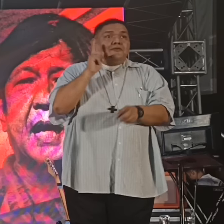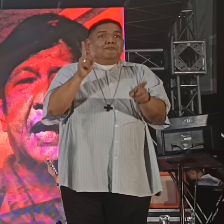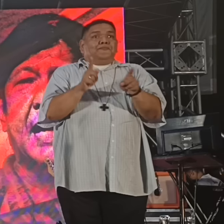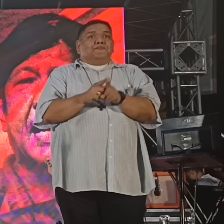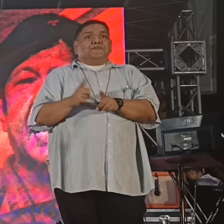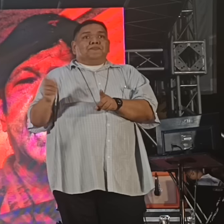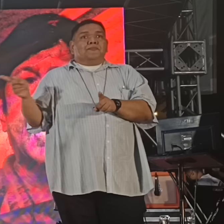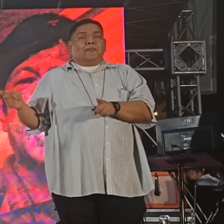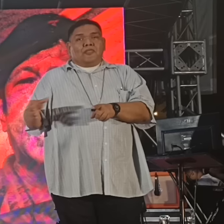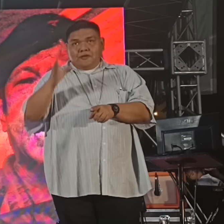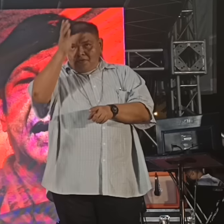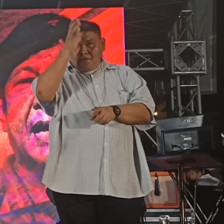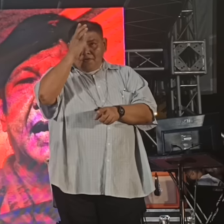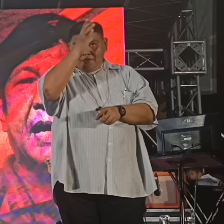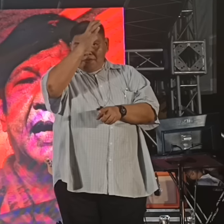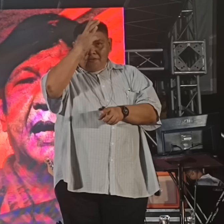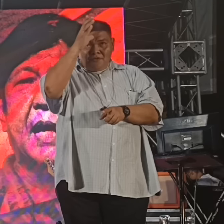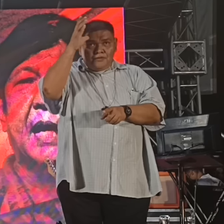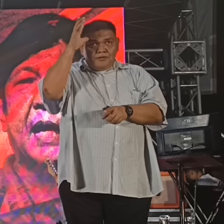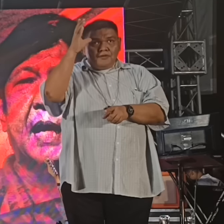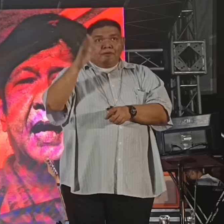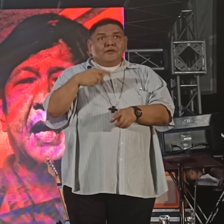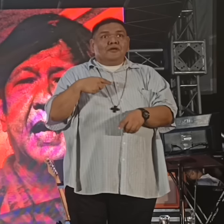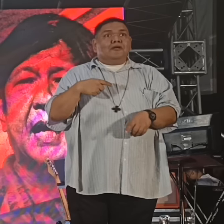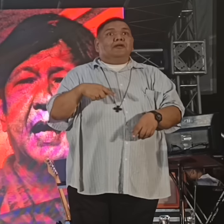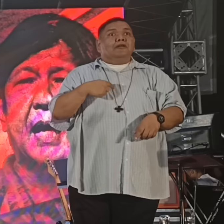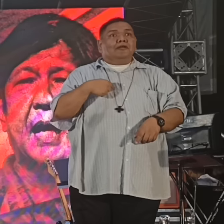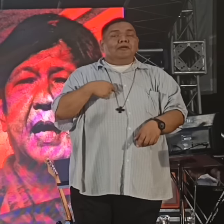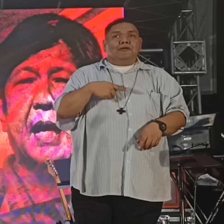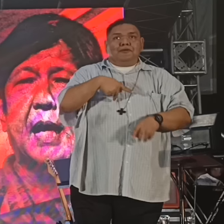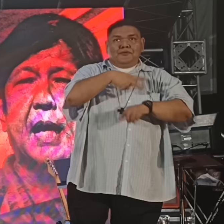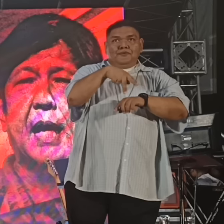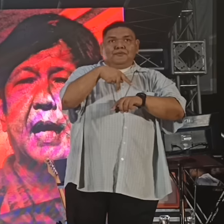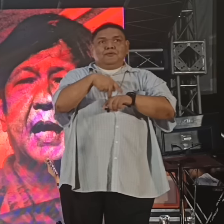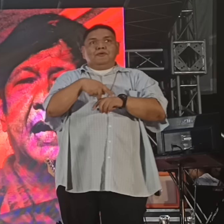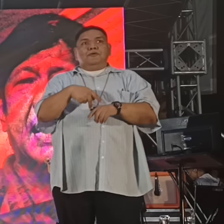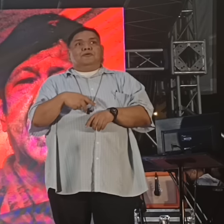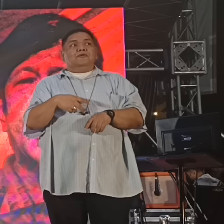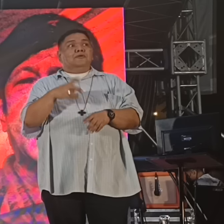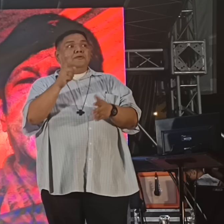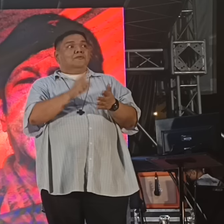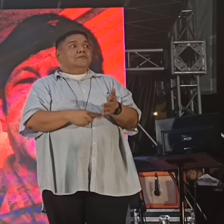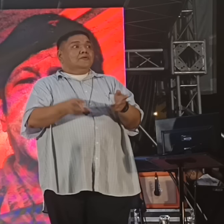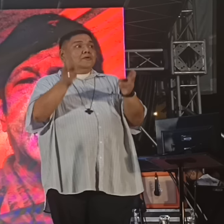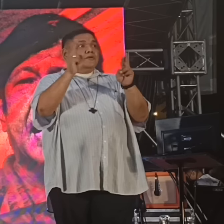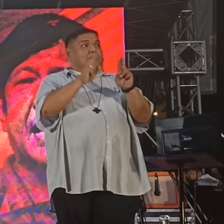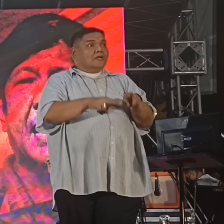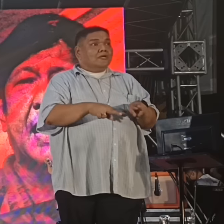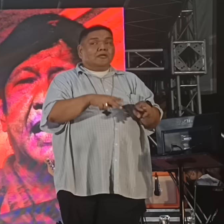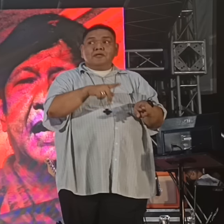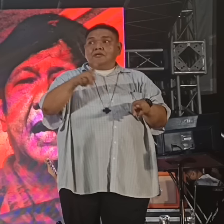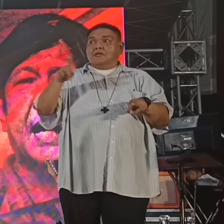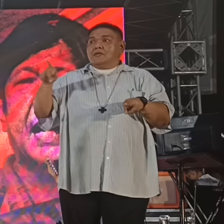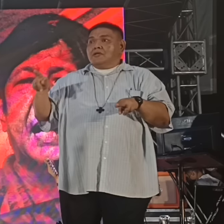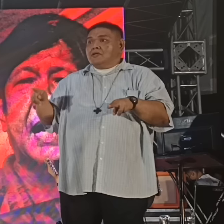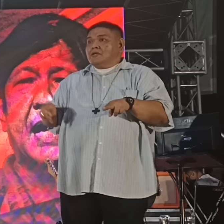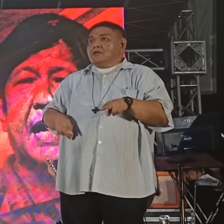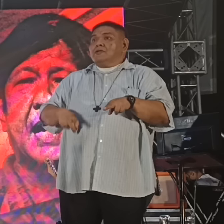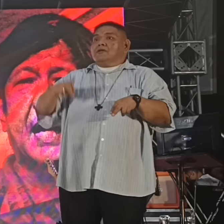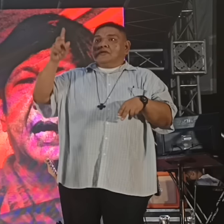Ako po isang Katoliko, pero ako isang Pilipino. Alam ko nangyayari sa inyo sa Davao, sa